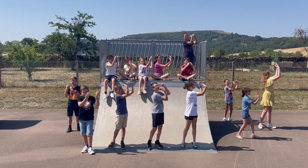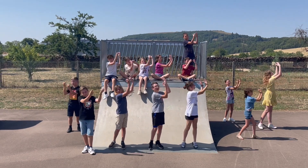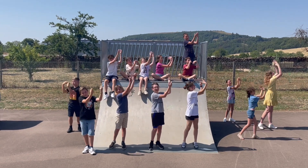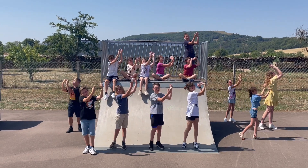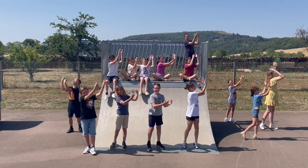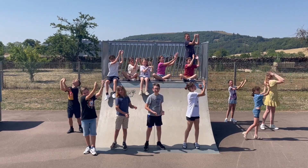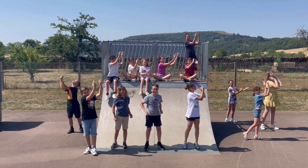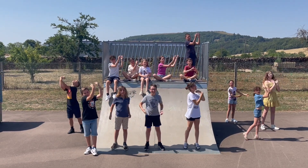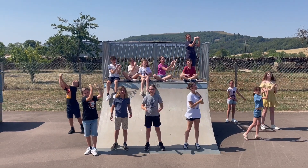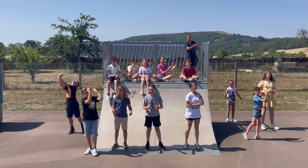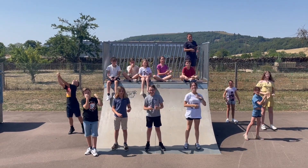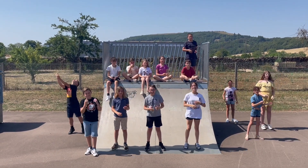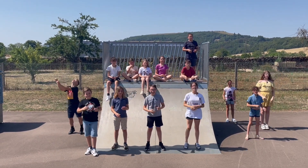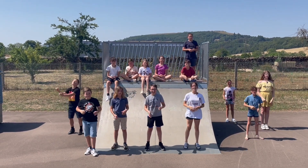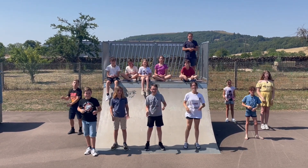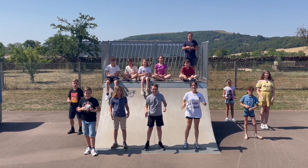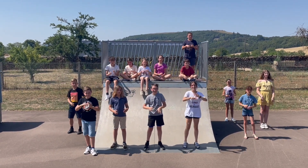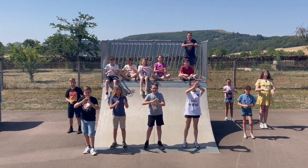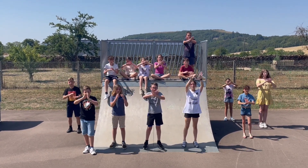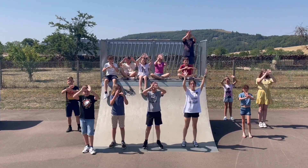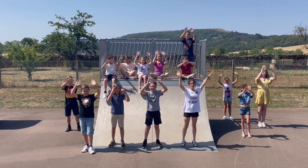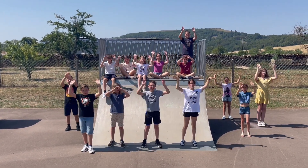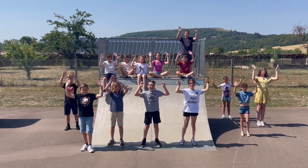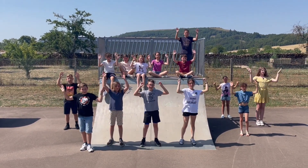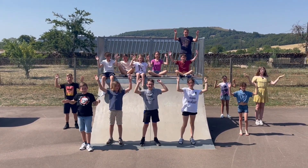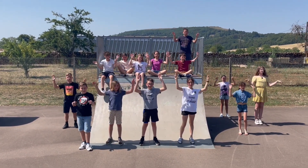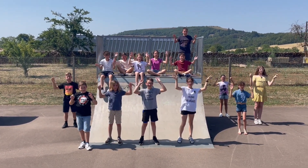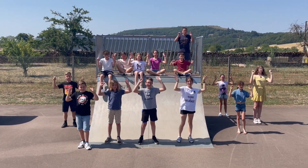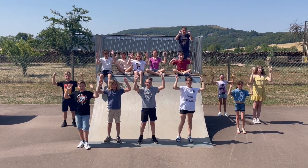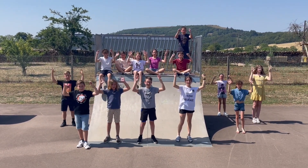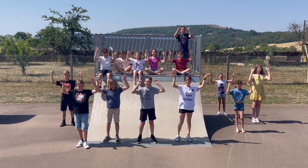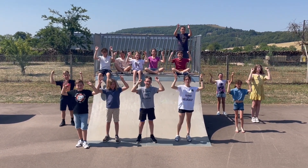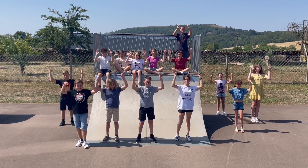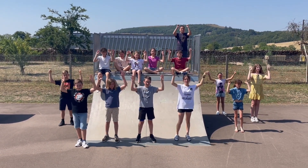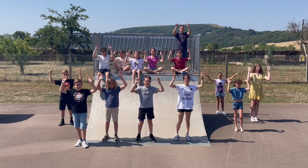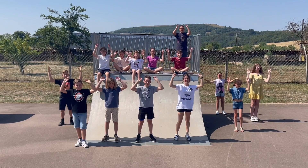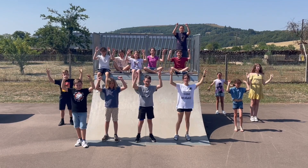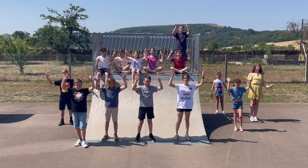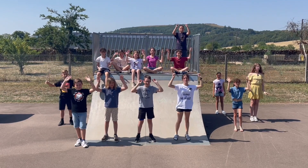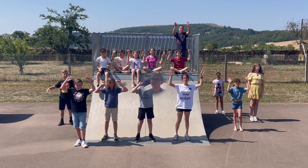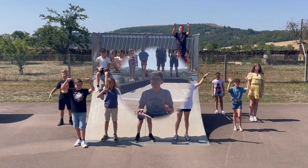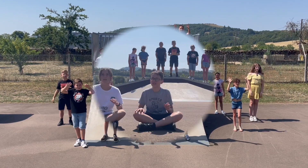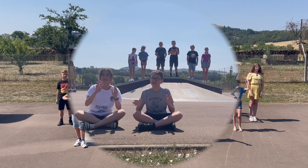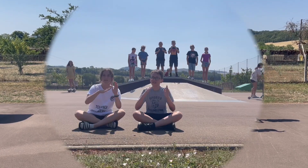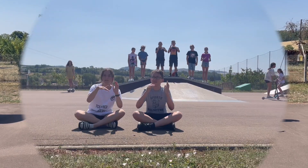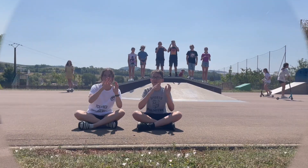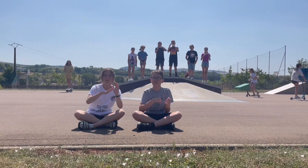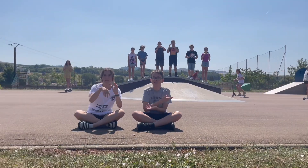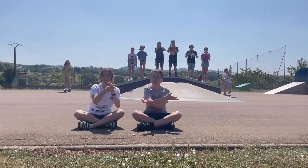d'espoir. Pour tout repeindre en clair, allumer les lumières. C'est juste une petite